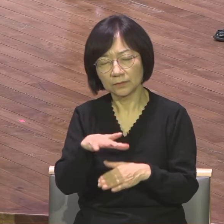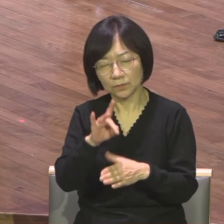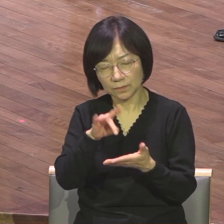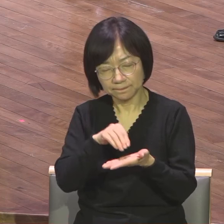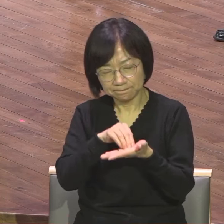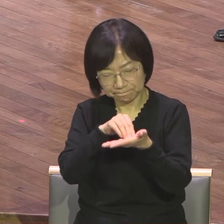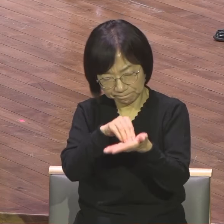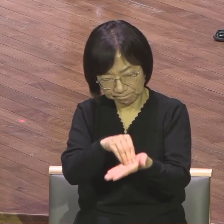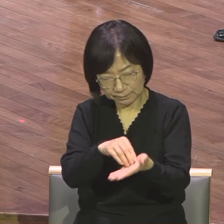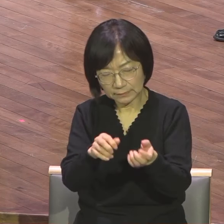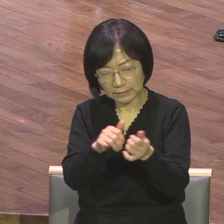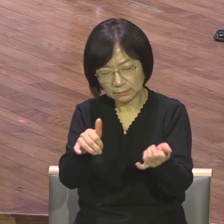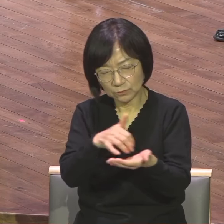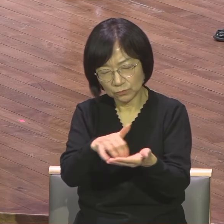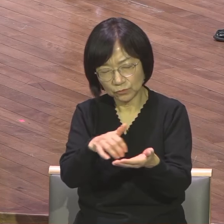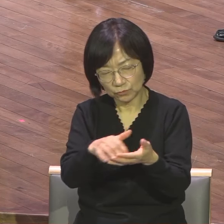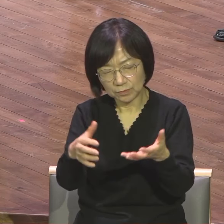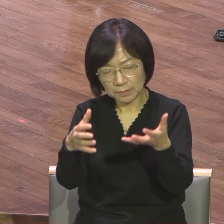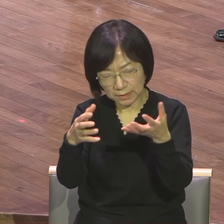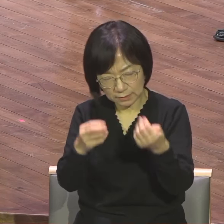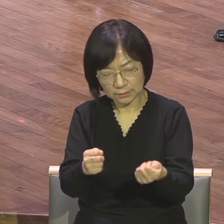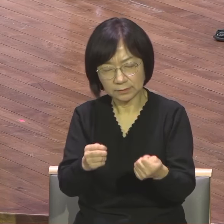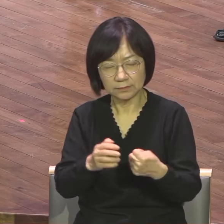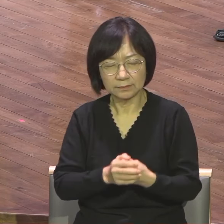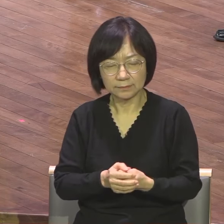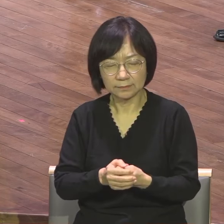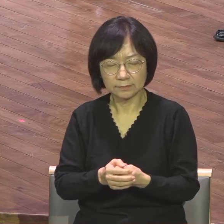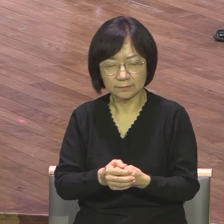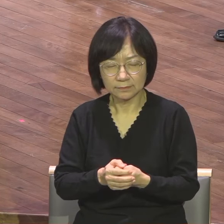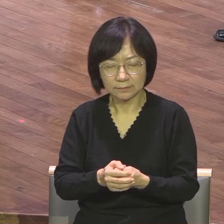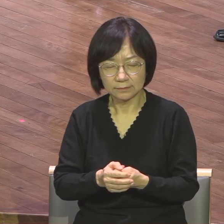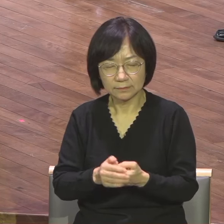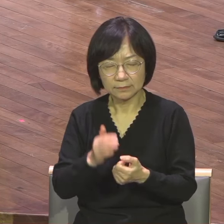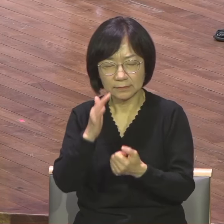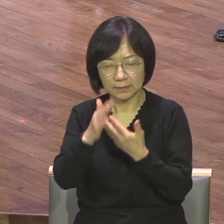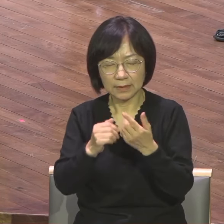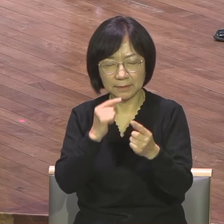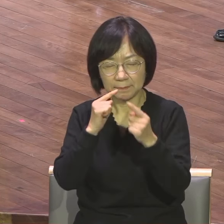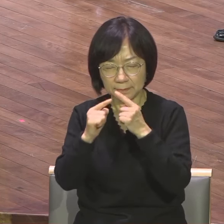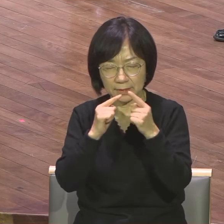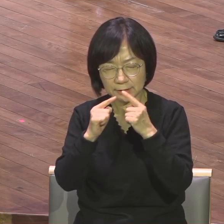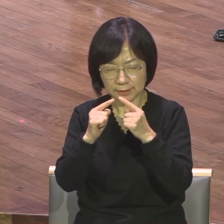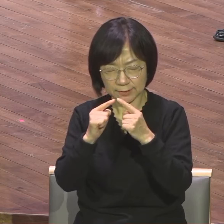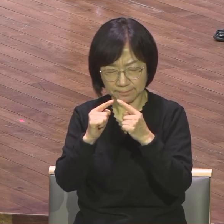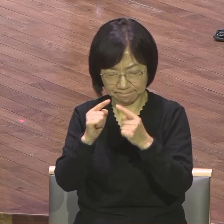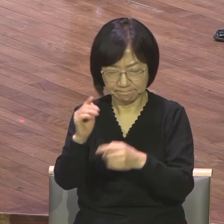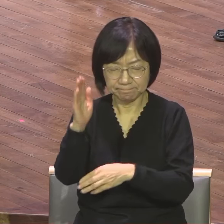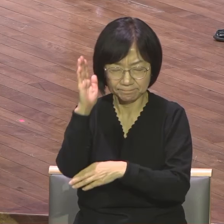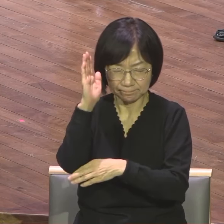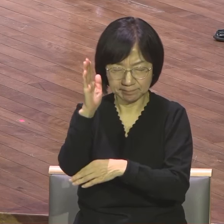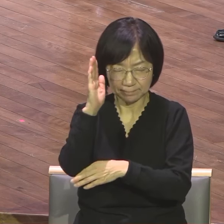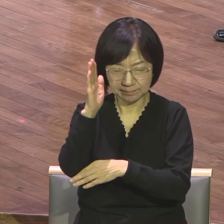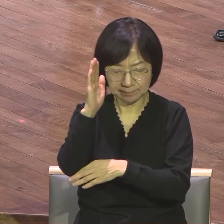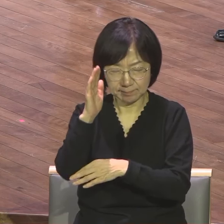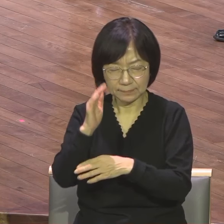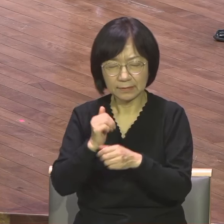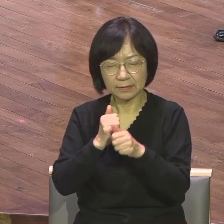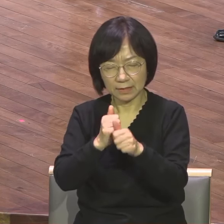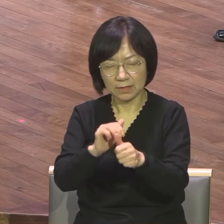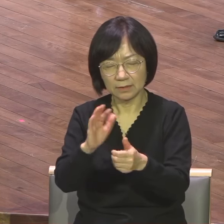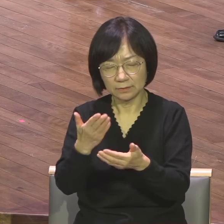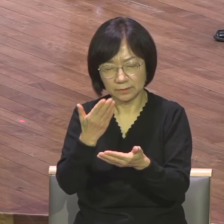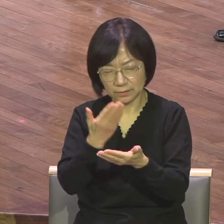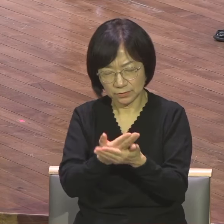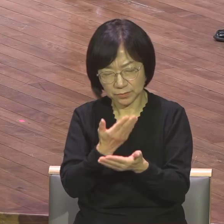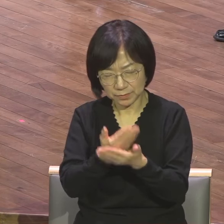여호와를 경외하는 예배화 되게 하시고 강단 말씀에 즉각 반응하는 교회화 되게 하셔서 영적 영향력을